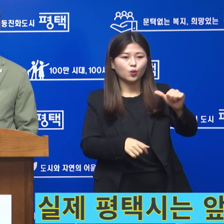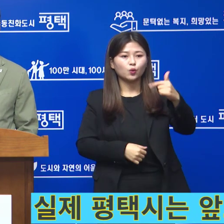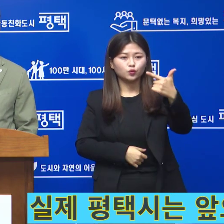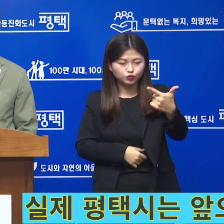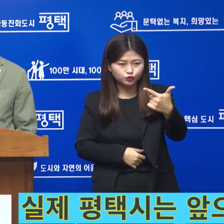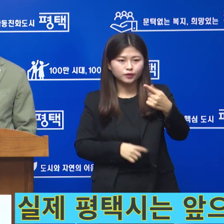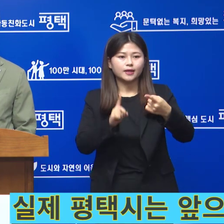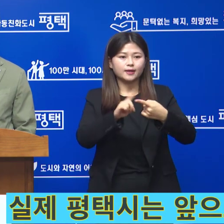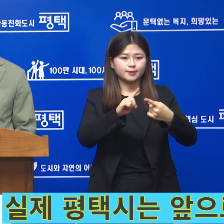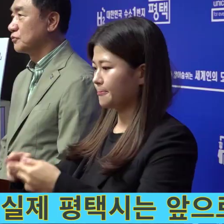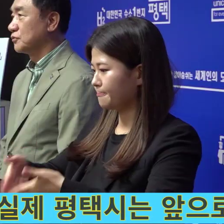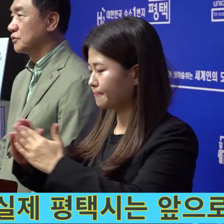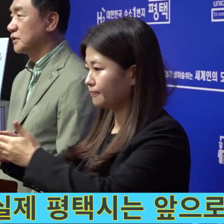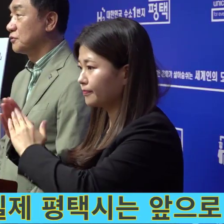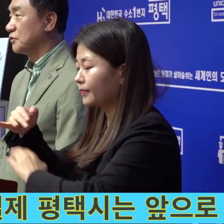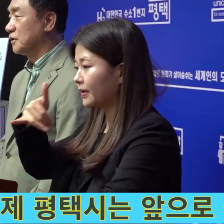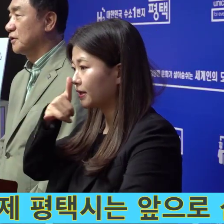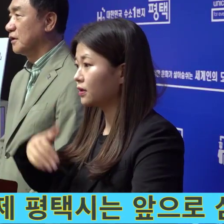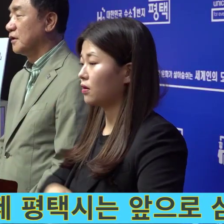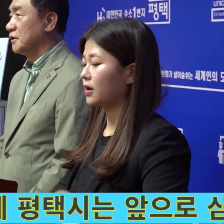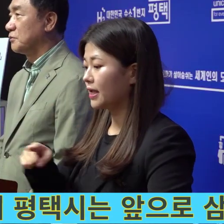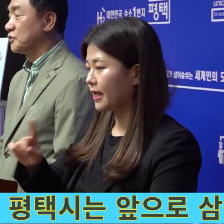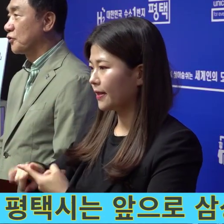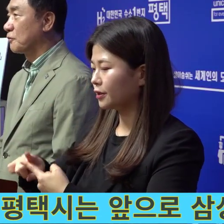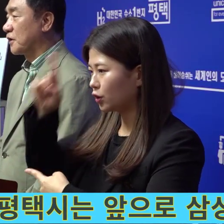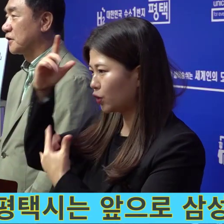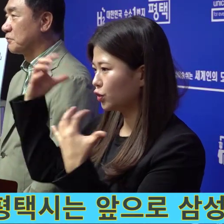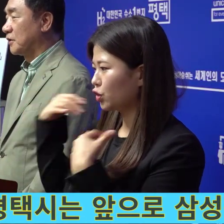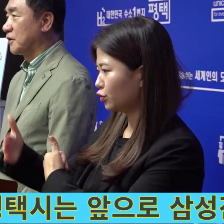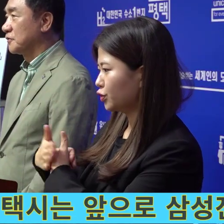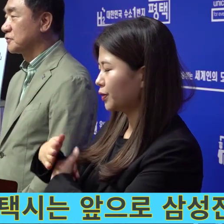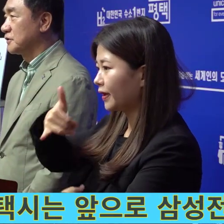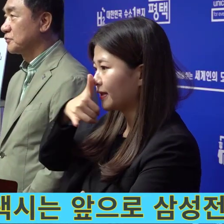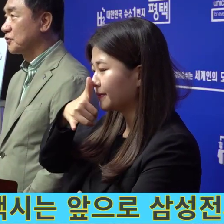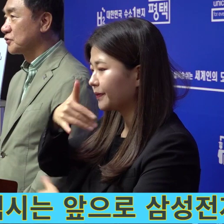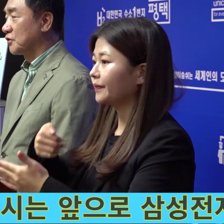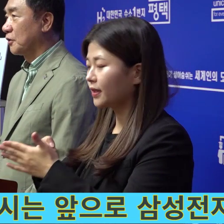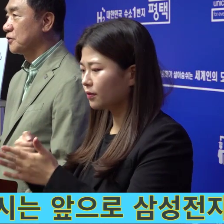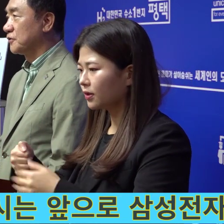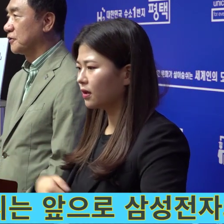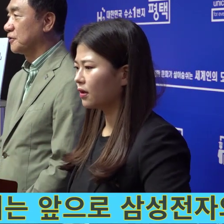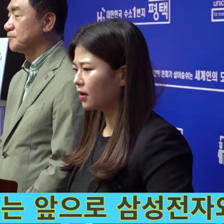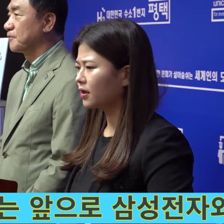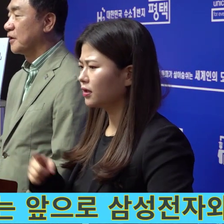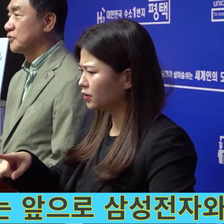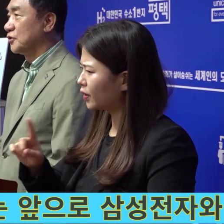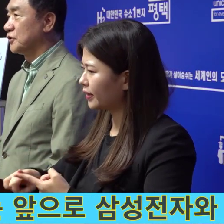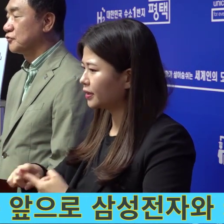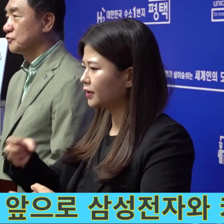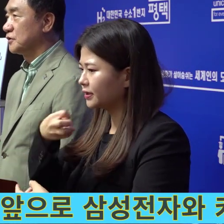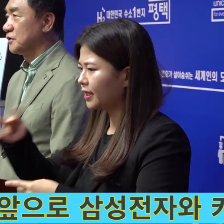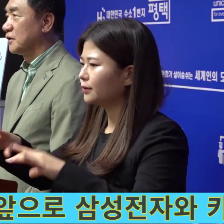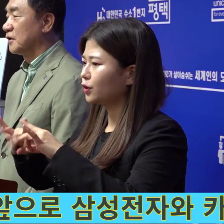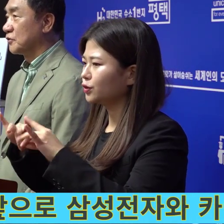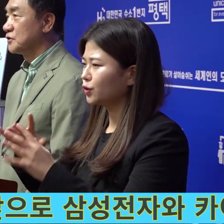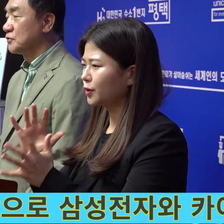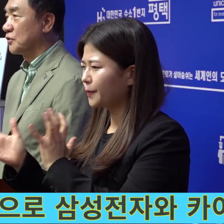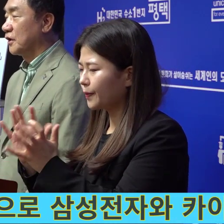계속해서 지어집니다. 여기에 정부 지원이 이번에 적용받기 때문에 그것은 삼성전자와 협의해서 저희들이